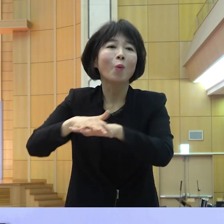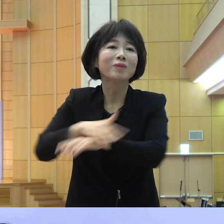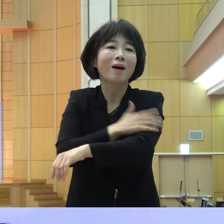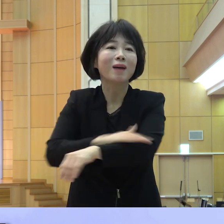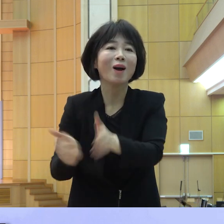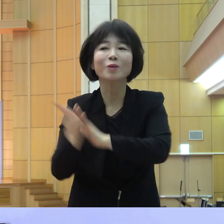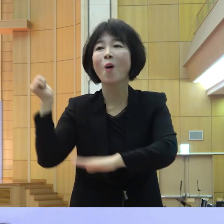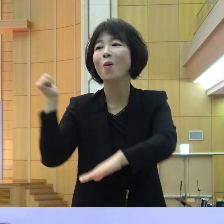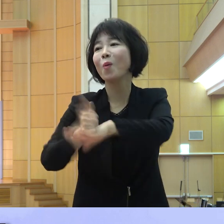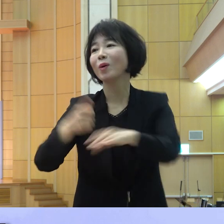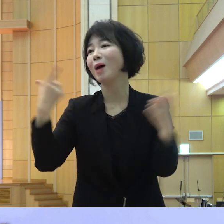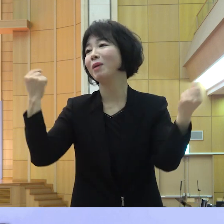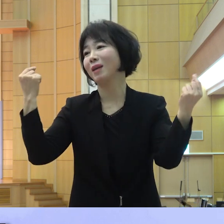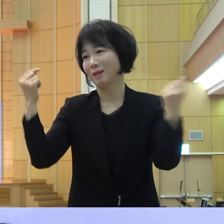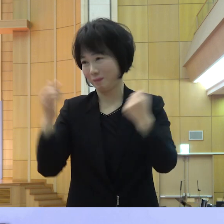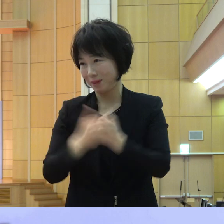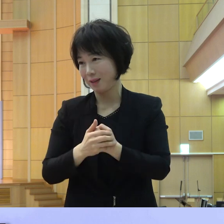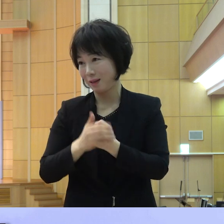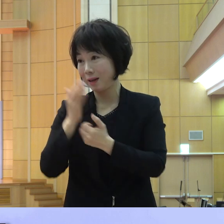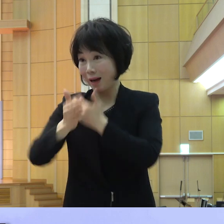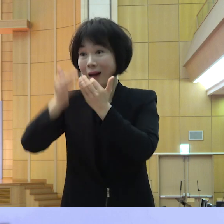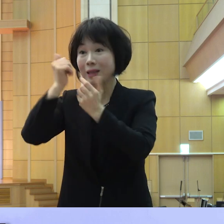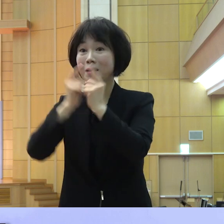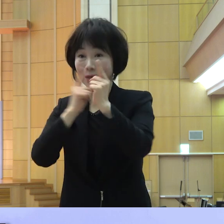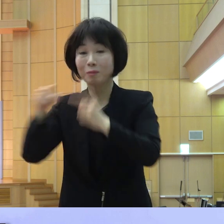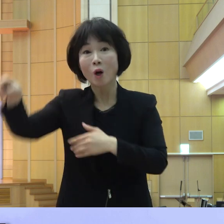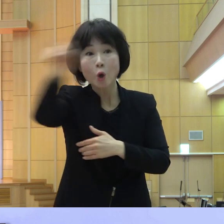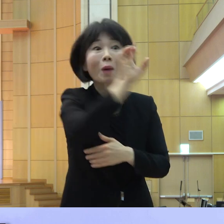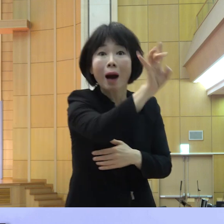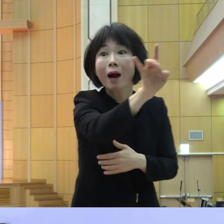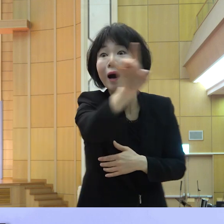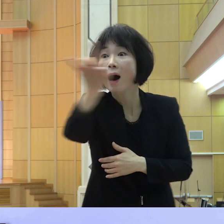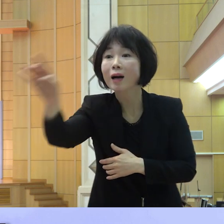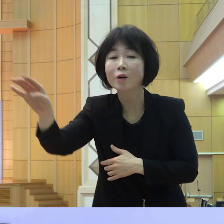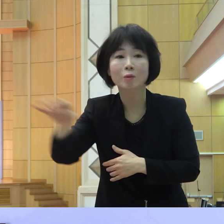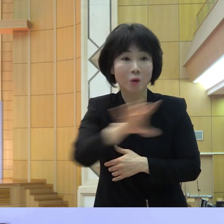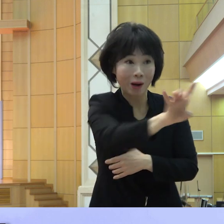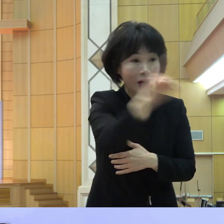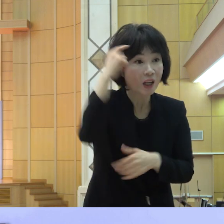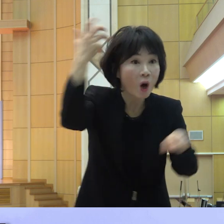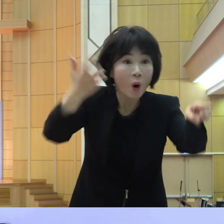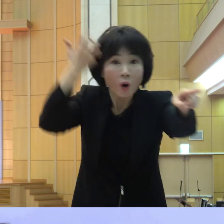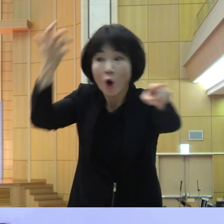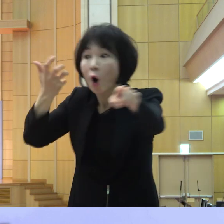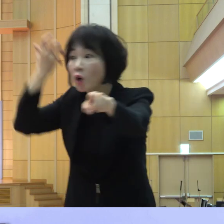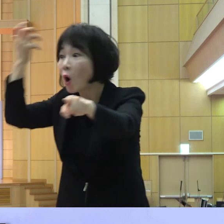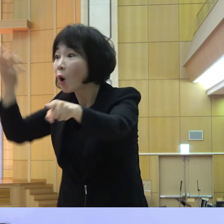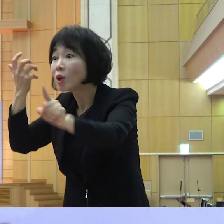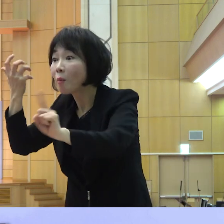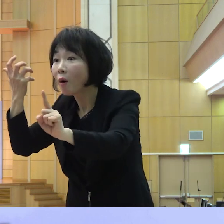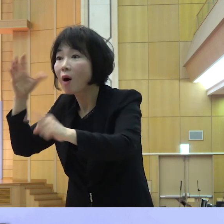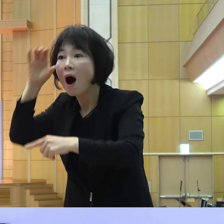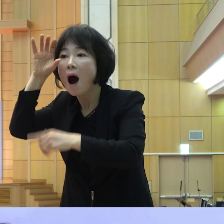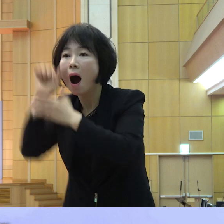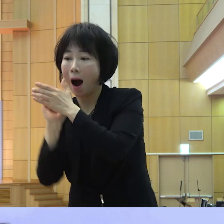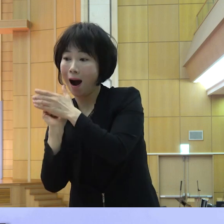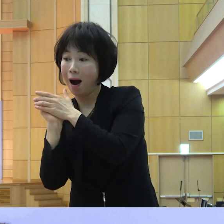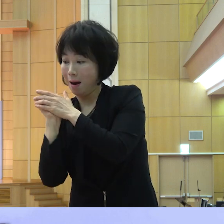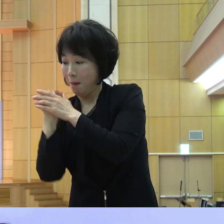됩니다. 그래서 성경에 하나님은 말씀하기를 우리 신앙을 가리켜서 알곡 신자, 쭉정이 신자 이런 말 하는 거예요.